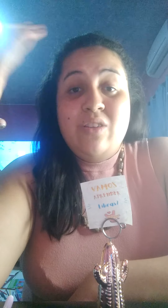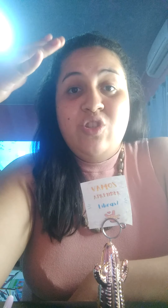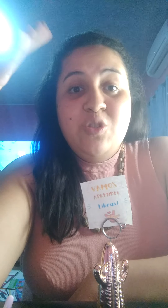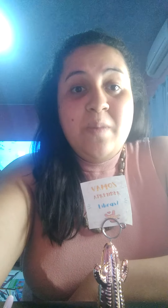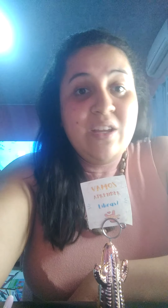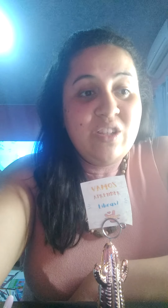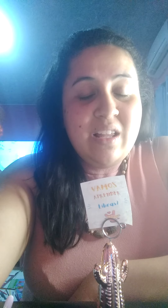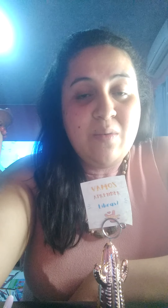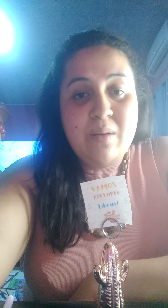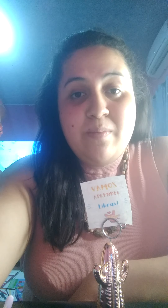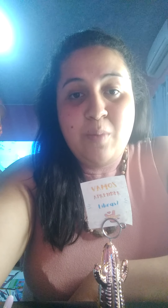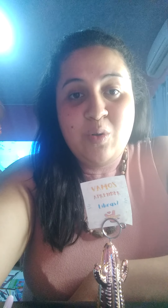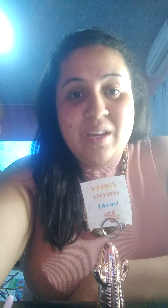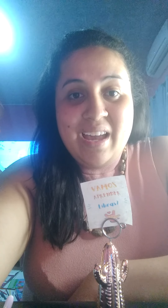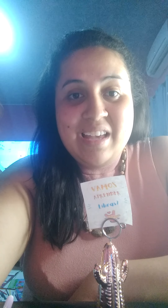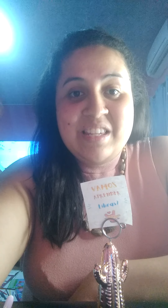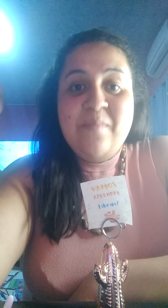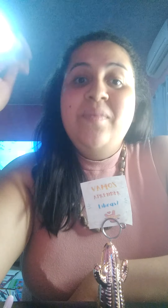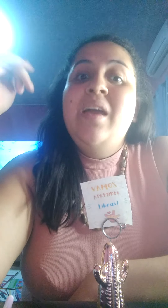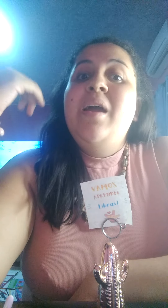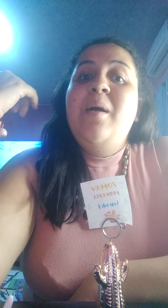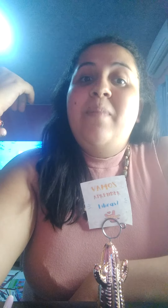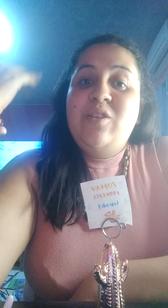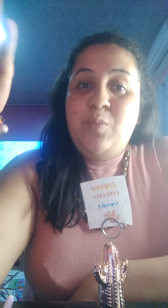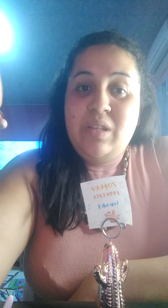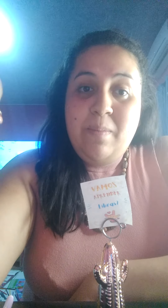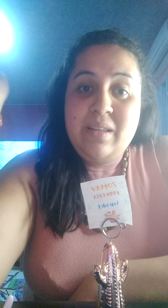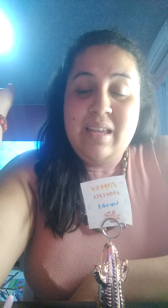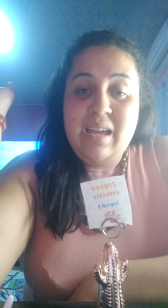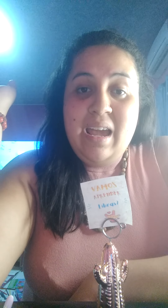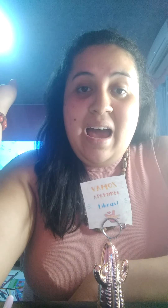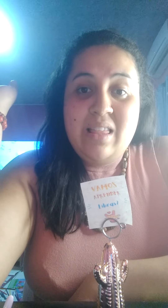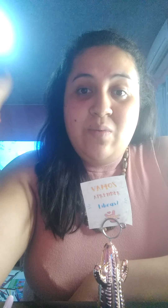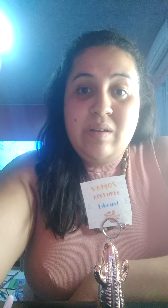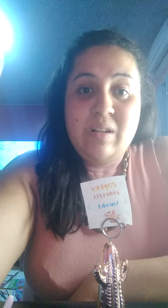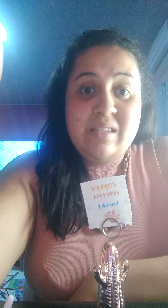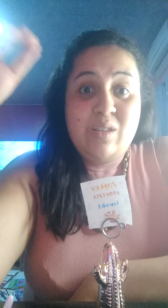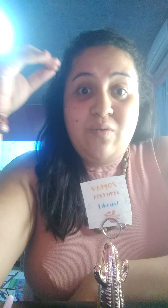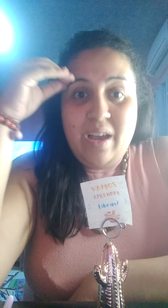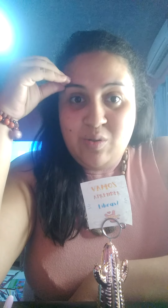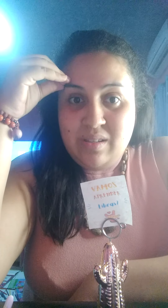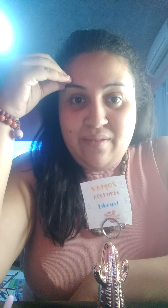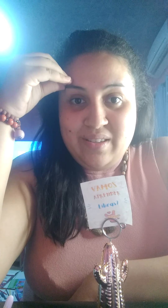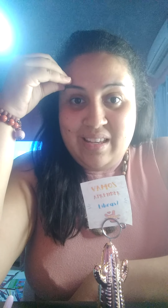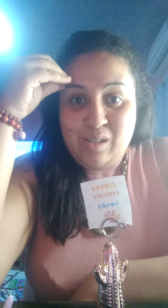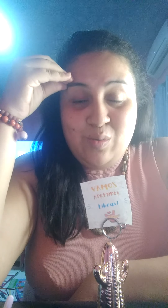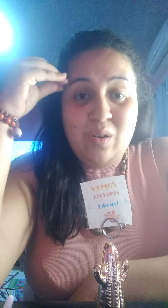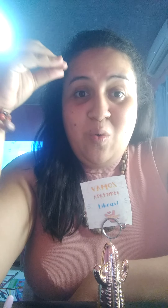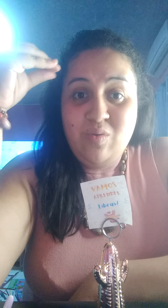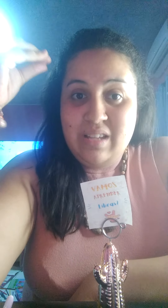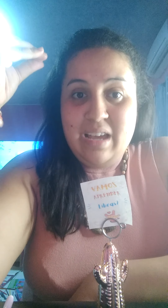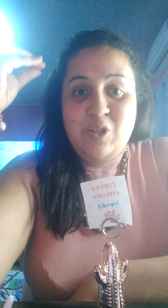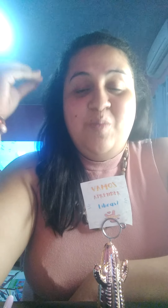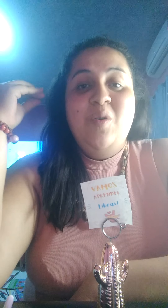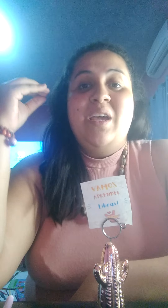te desprende da língua portuguesa para te poder aprender a língua inglesa. E tu vais conseguir fazer isso? Tu não consegues. Por quê?